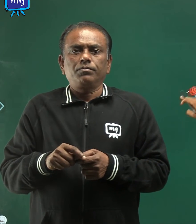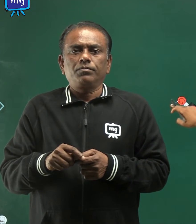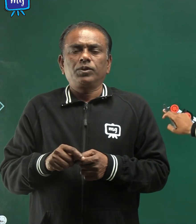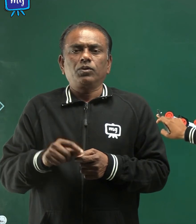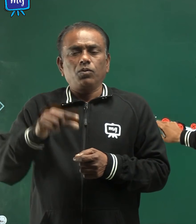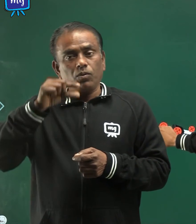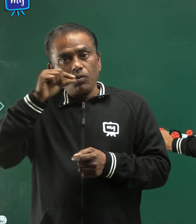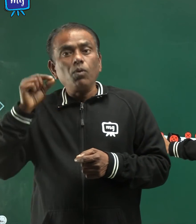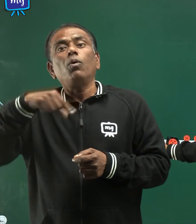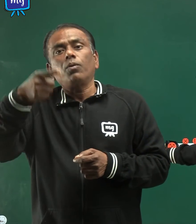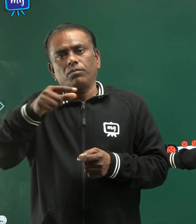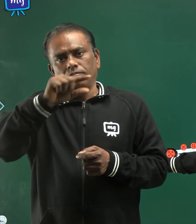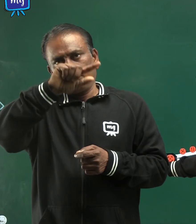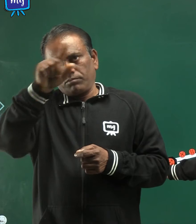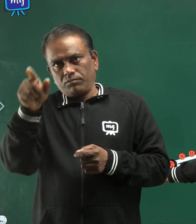और खींचेंगे